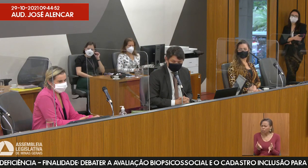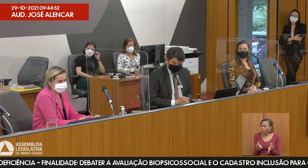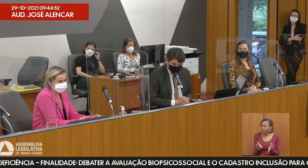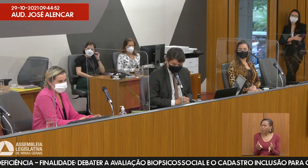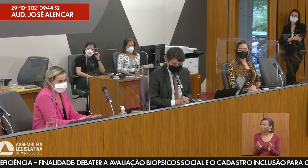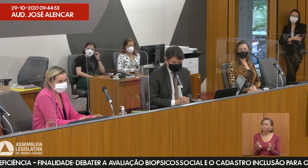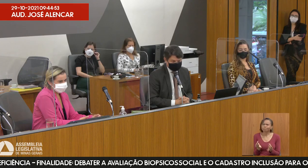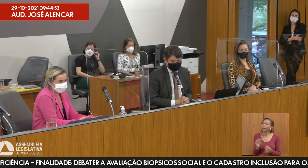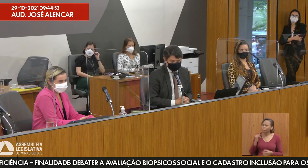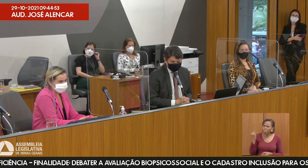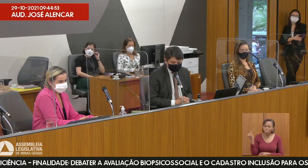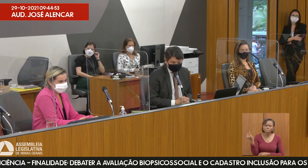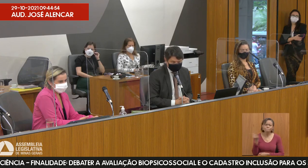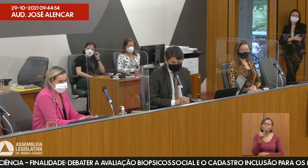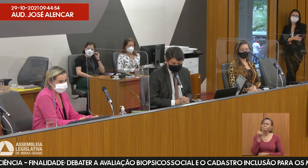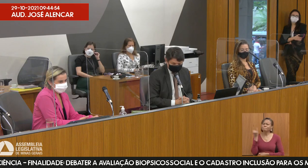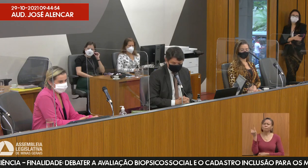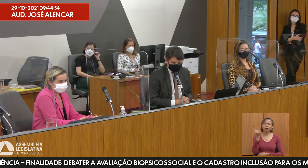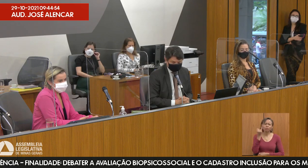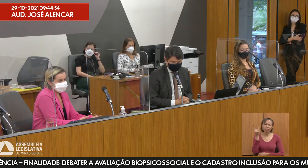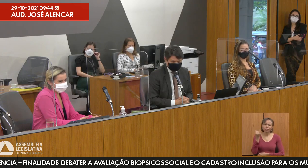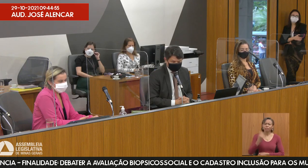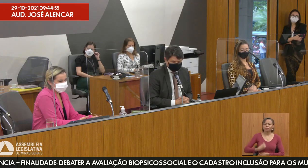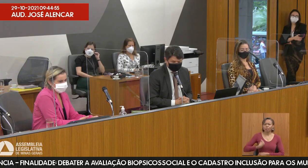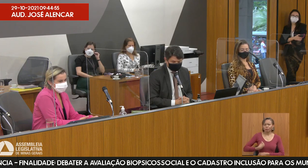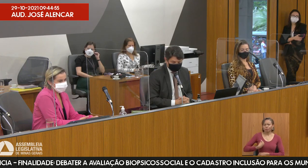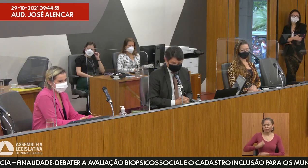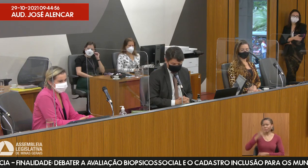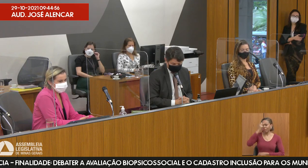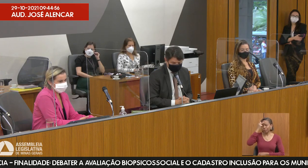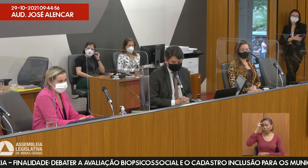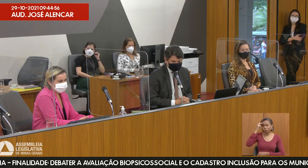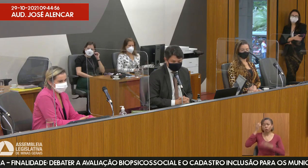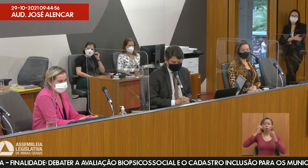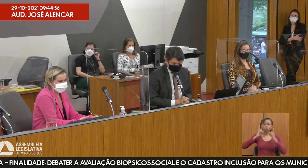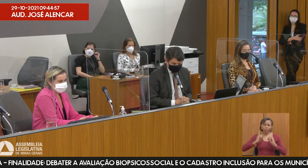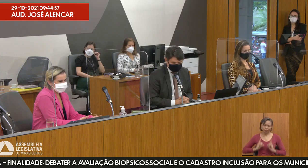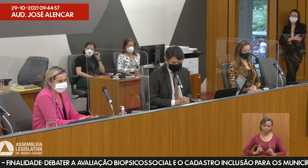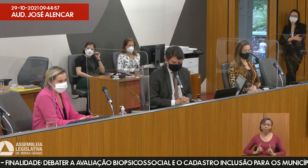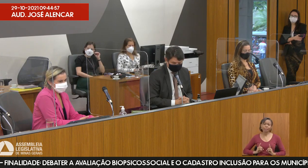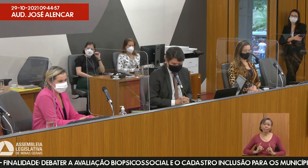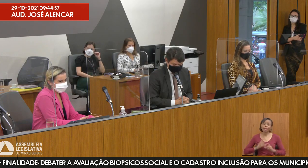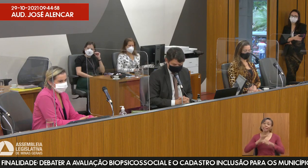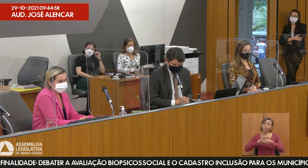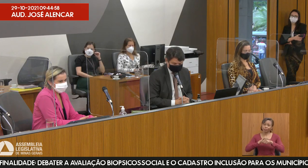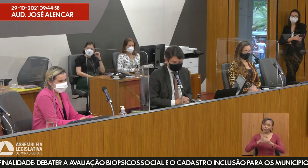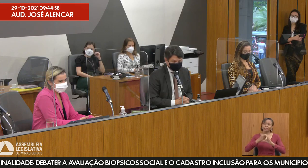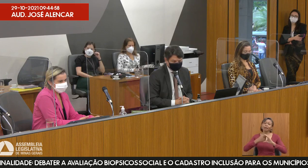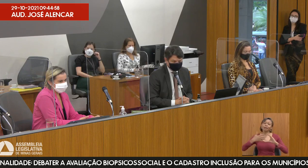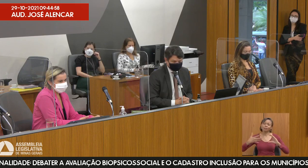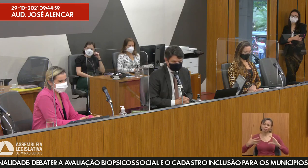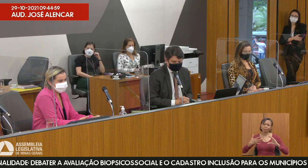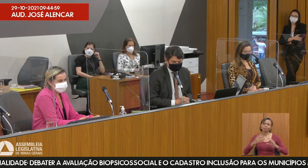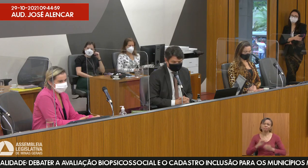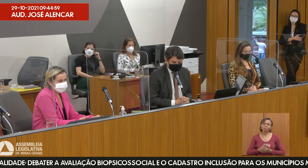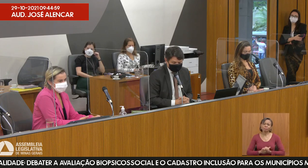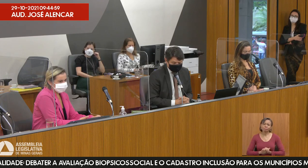muito grande na vida das pessoas que têm deficiência e doenças raras. É